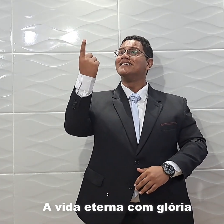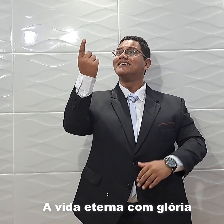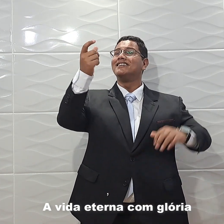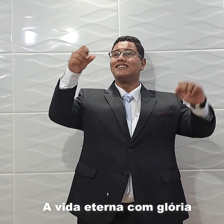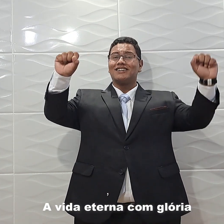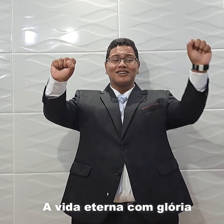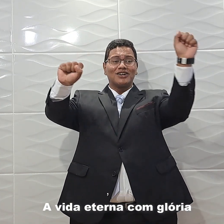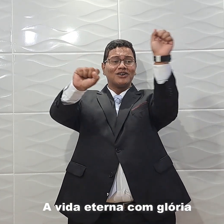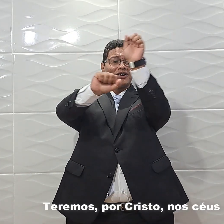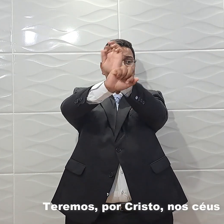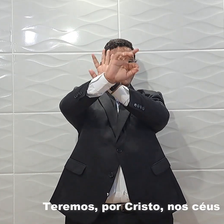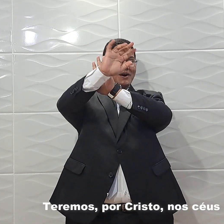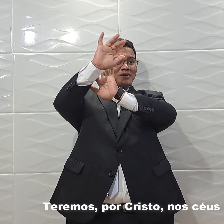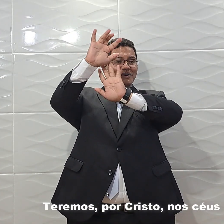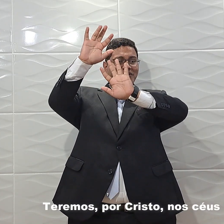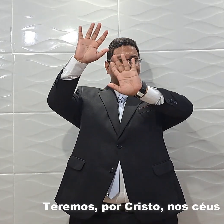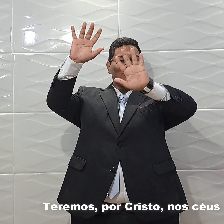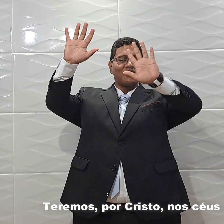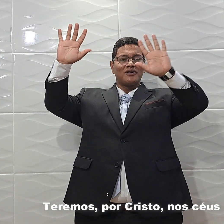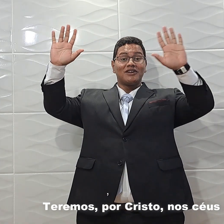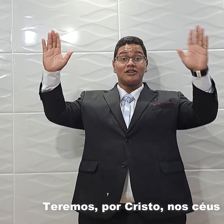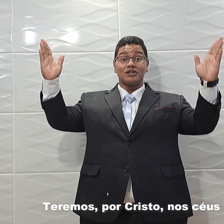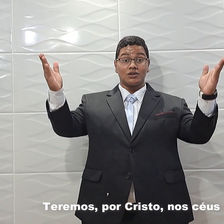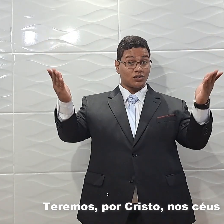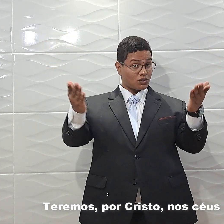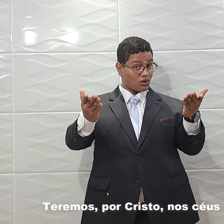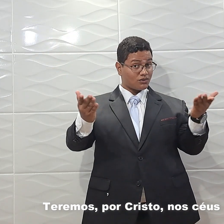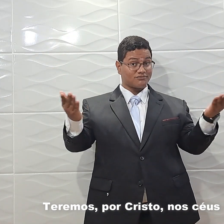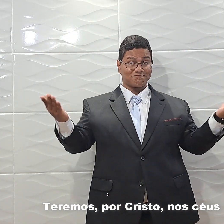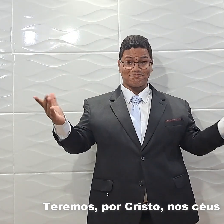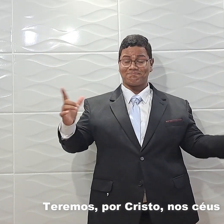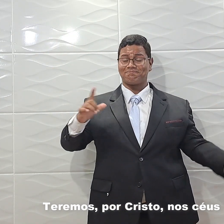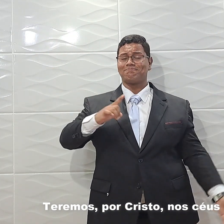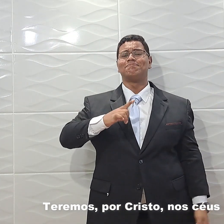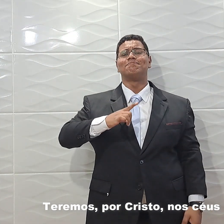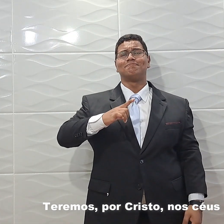Teremos por Cristo nos céus